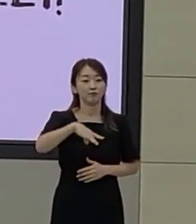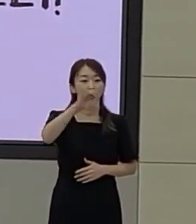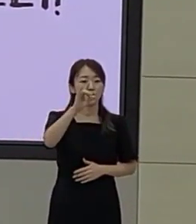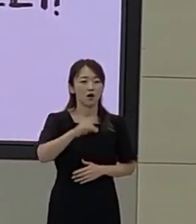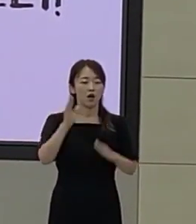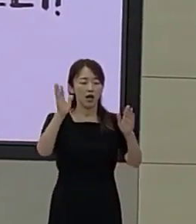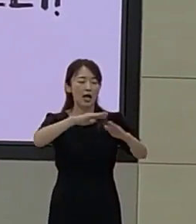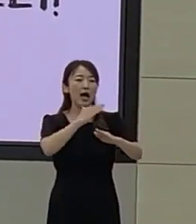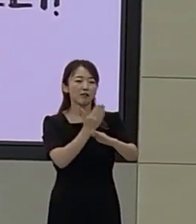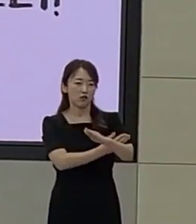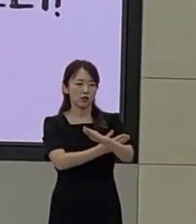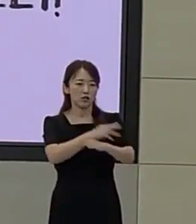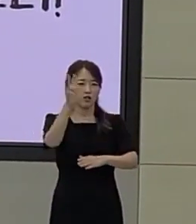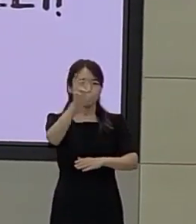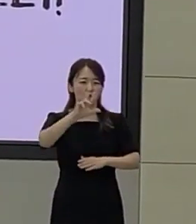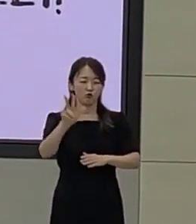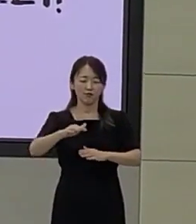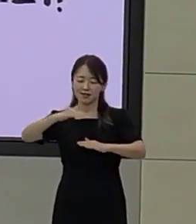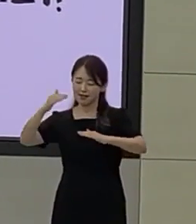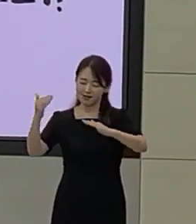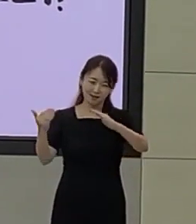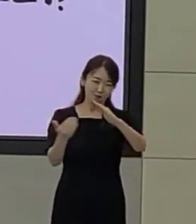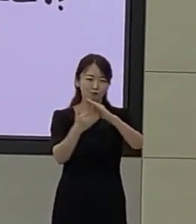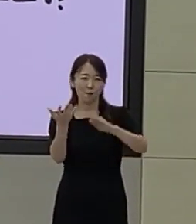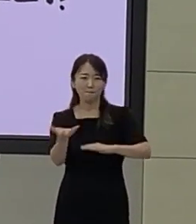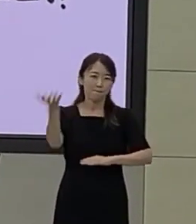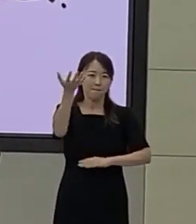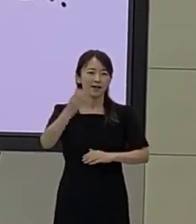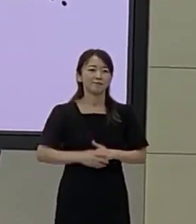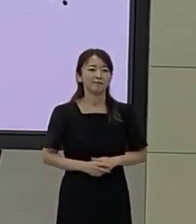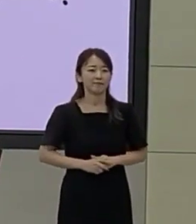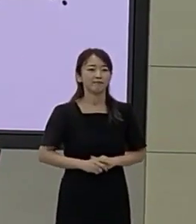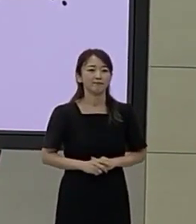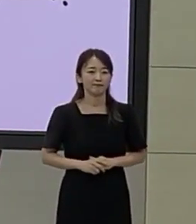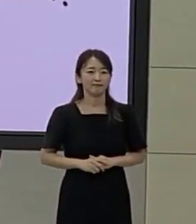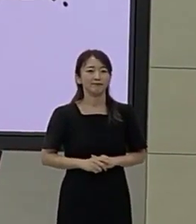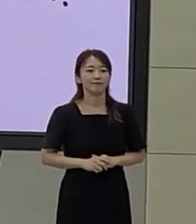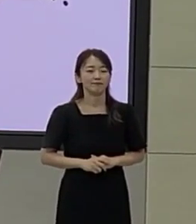먼저 학력만큼은 전국 최고 수준으로 끌어올리겠습니다.